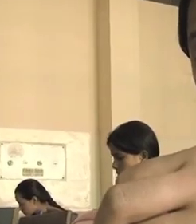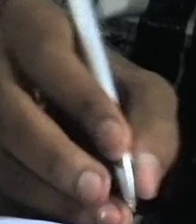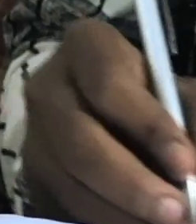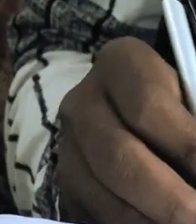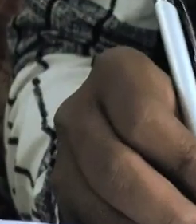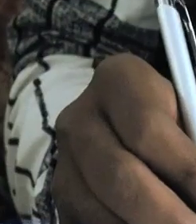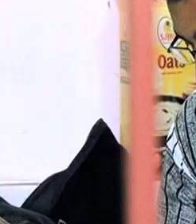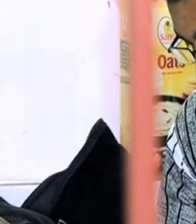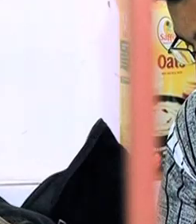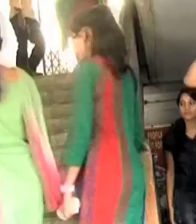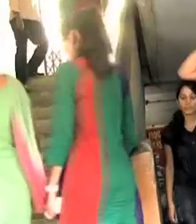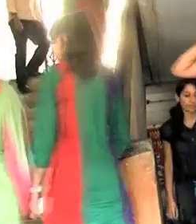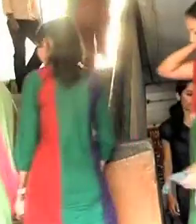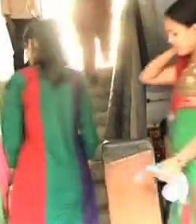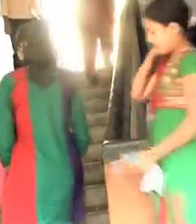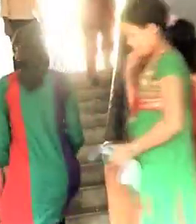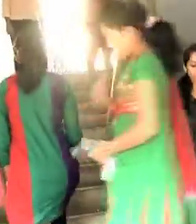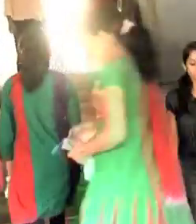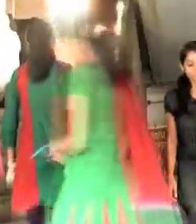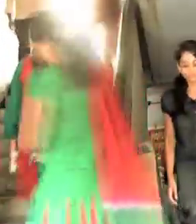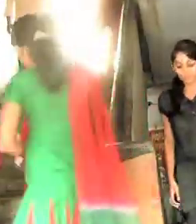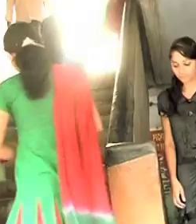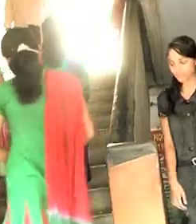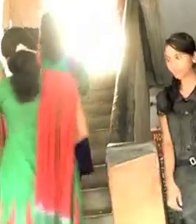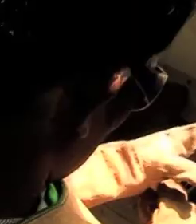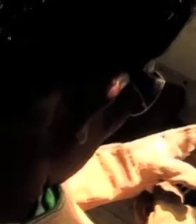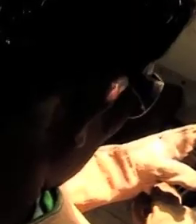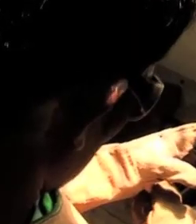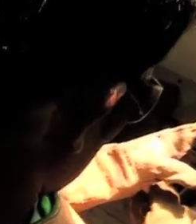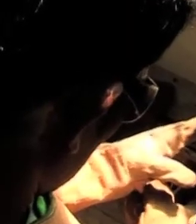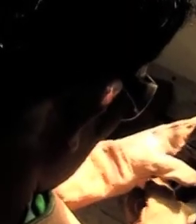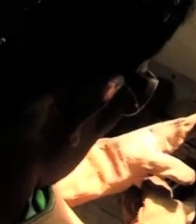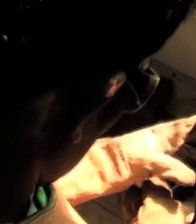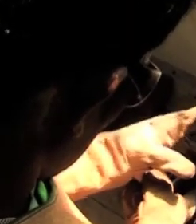युक्त हो मित्रों हम उठे और जागे